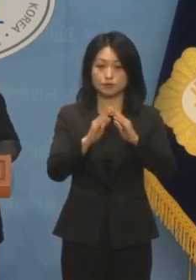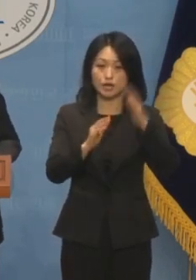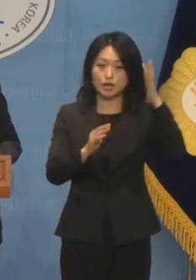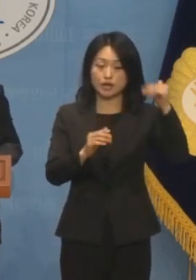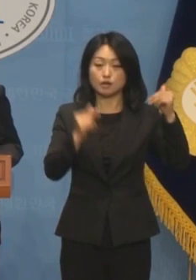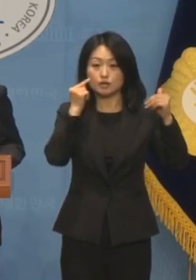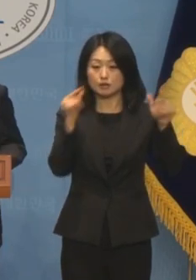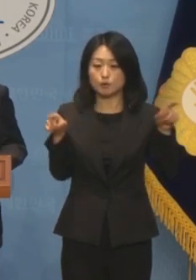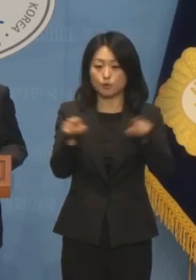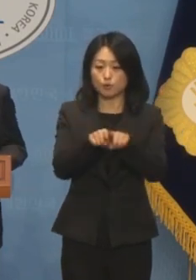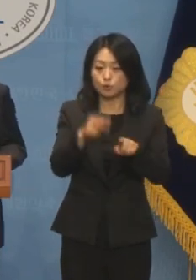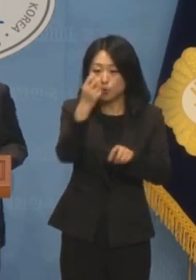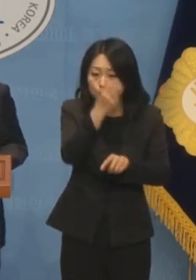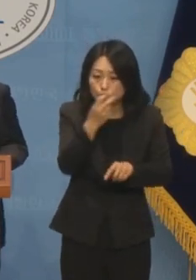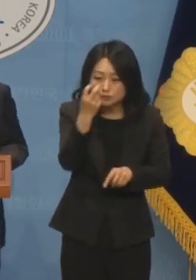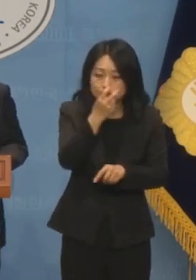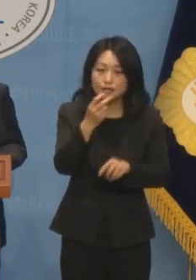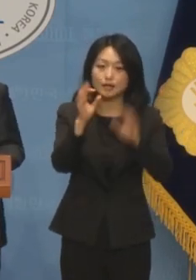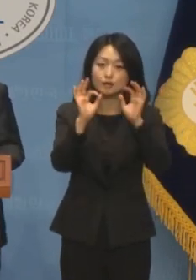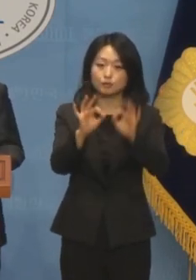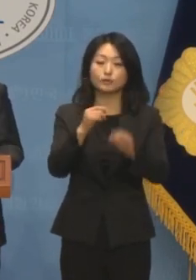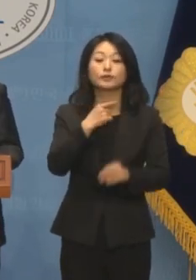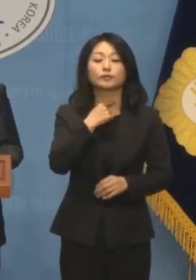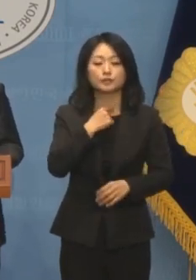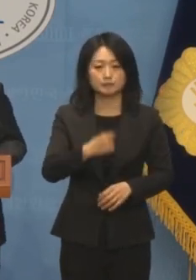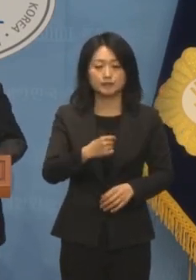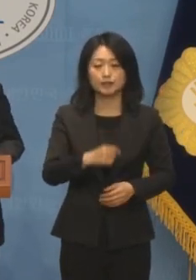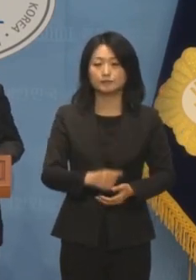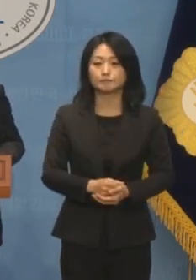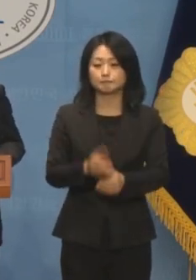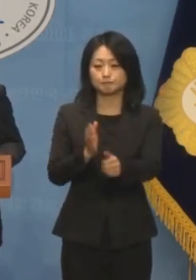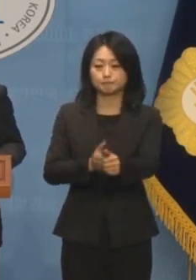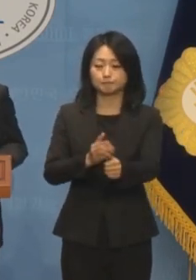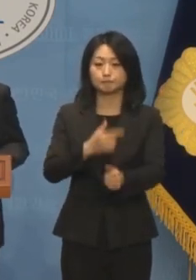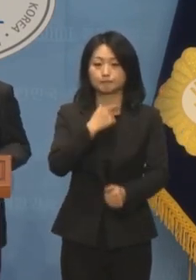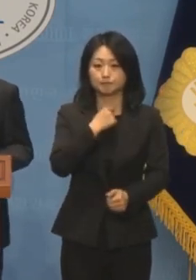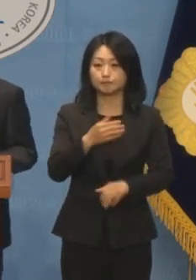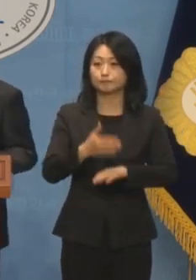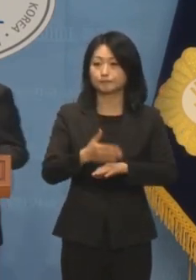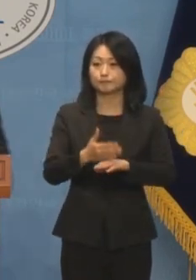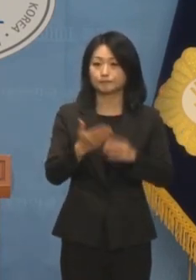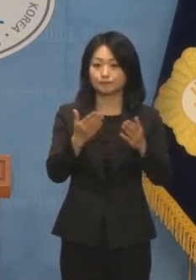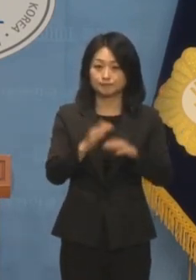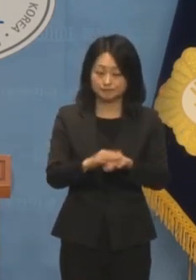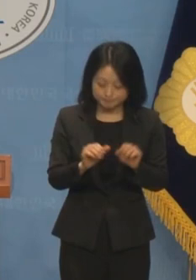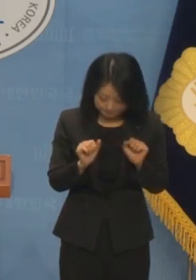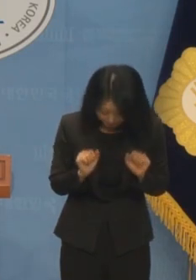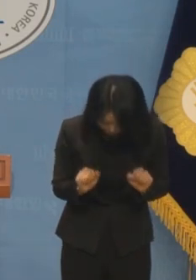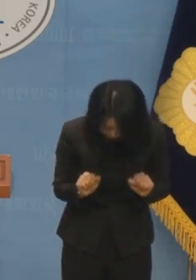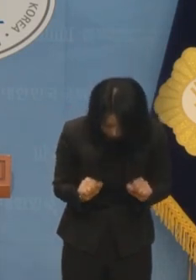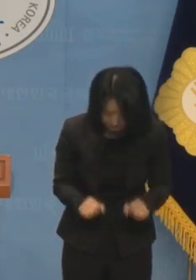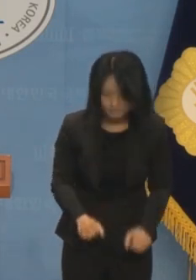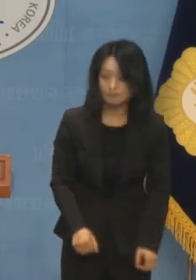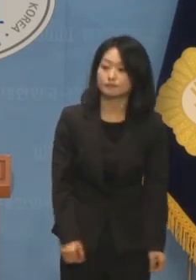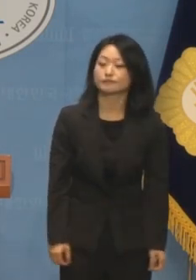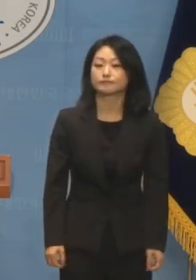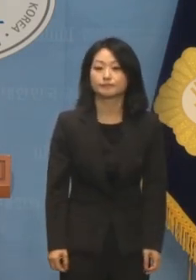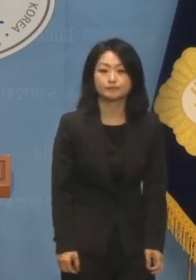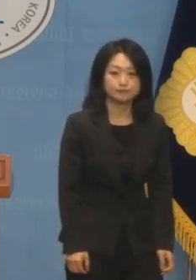양국이 공동조사에 나설 것을 다시 한번 촉구합니다. 감사합니다.